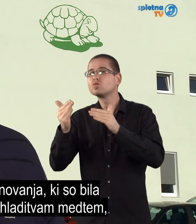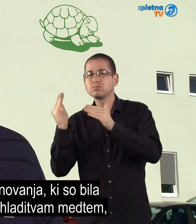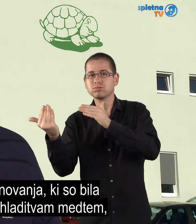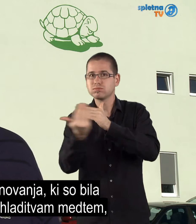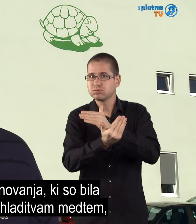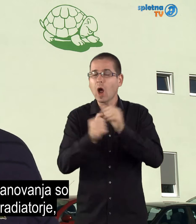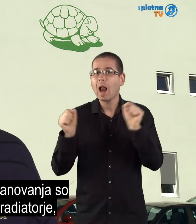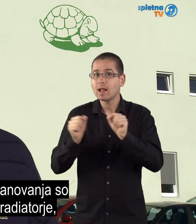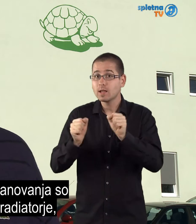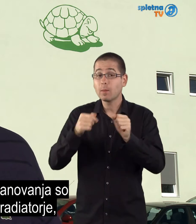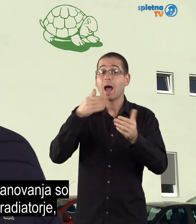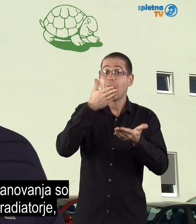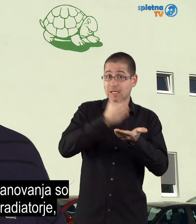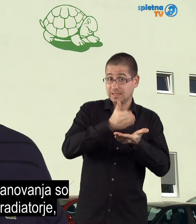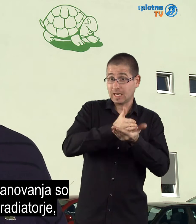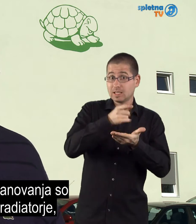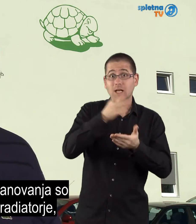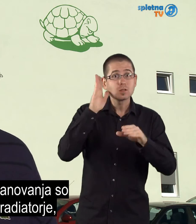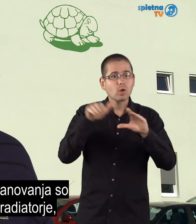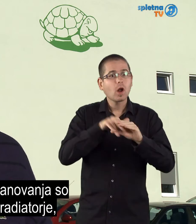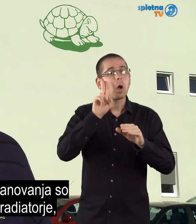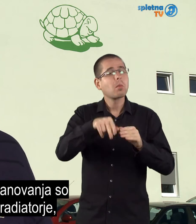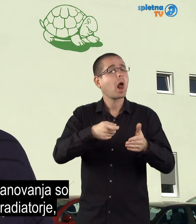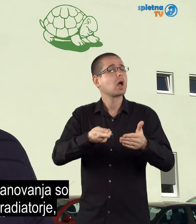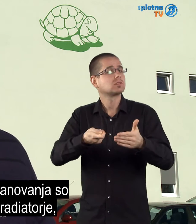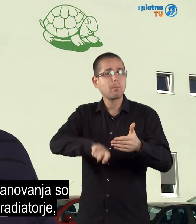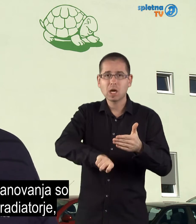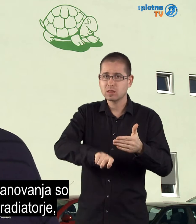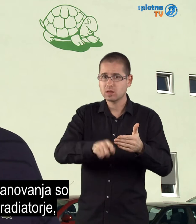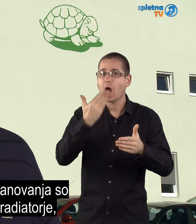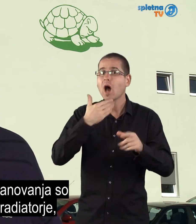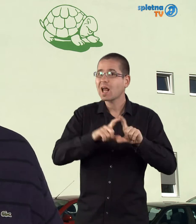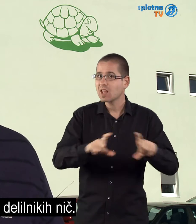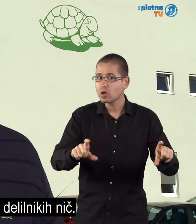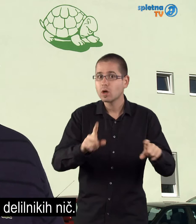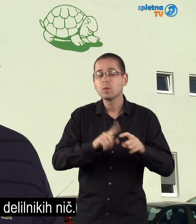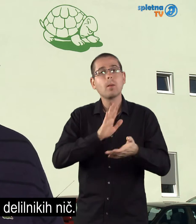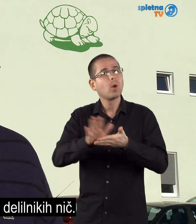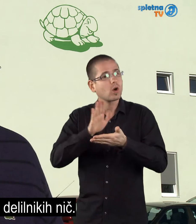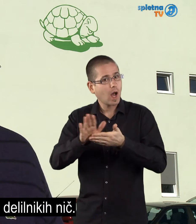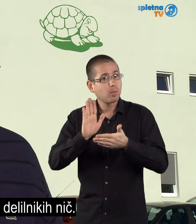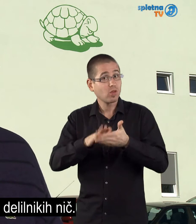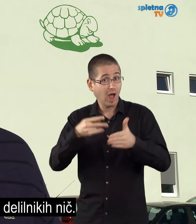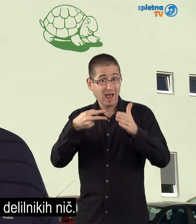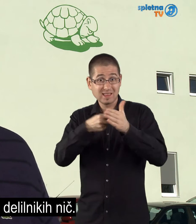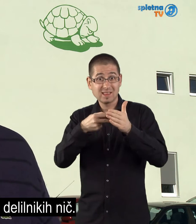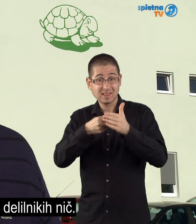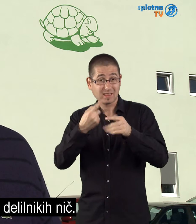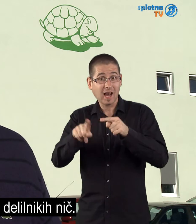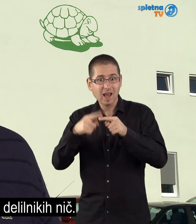ohladitvam, medtem ko sredinska stanovanja so imela zaprte radiatorje, s tem porabo na